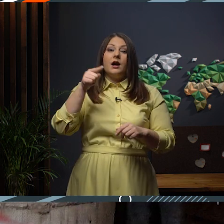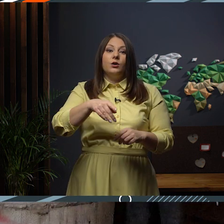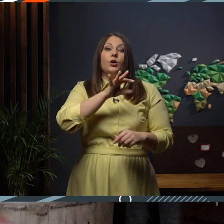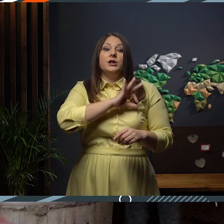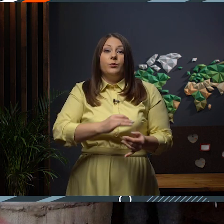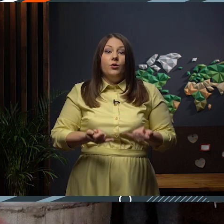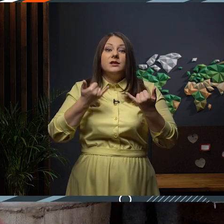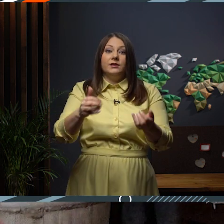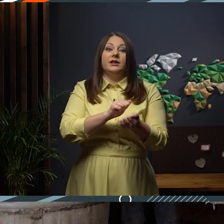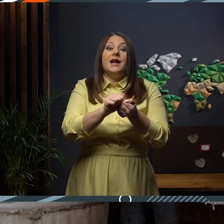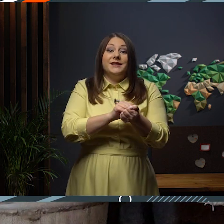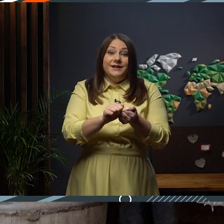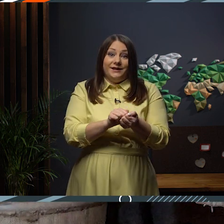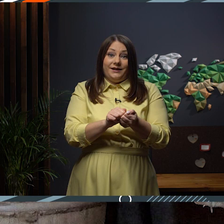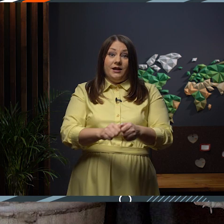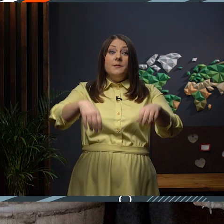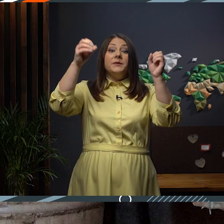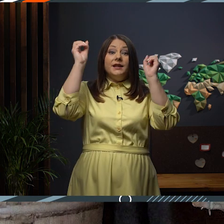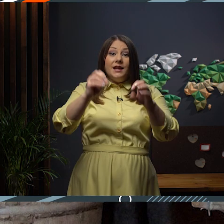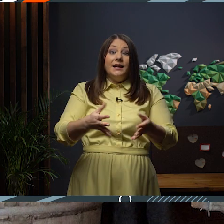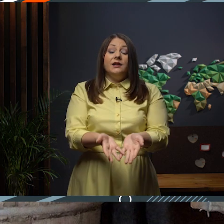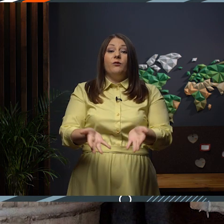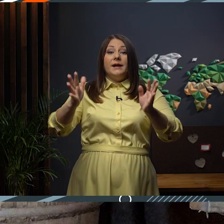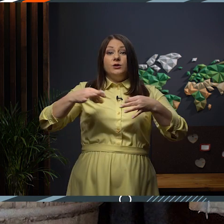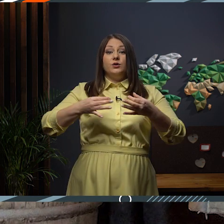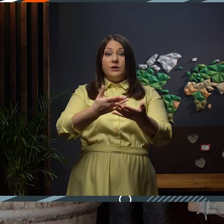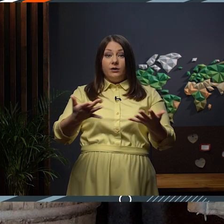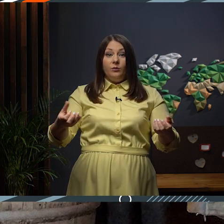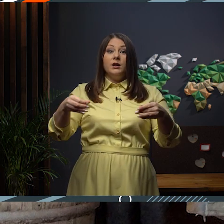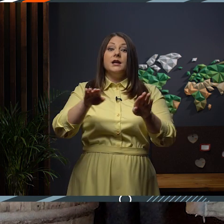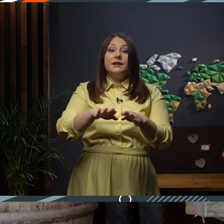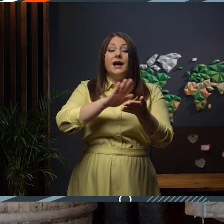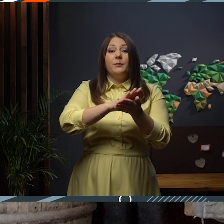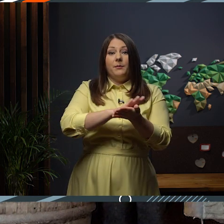камни, которые использовали для стирки. Кидали их в бадью с